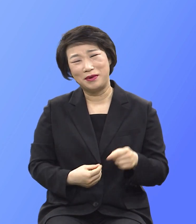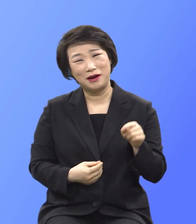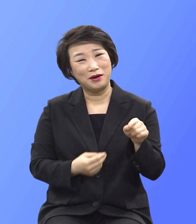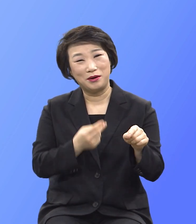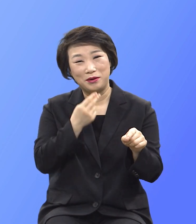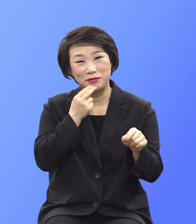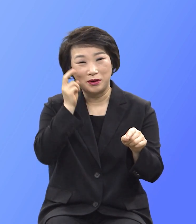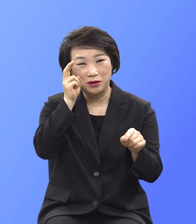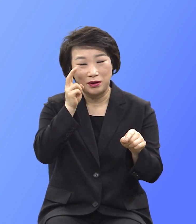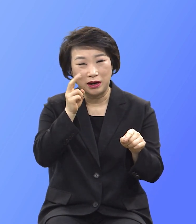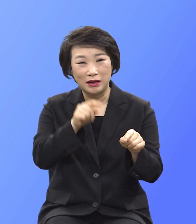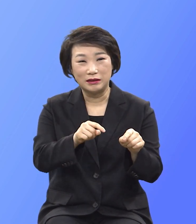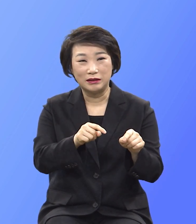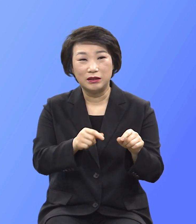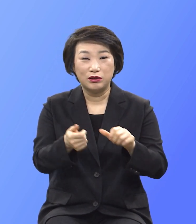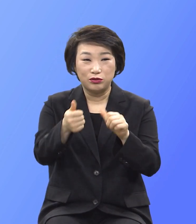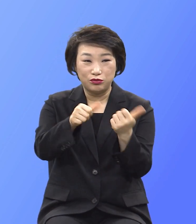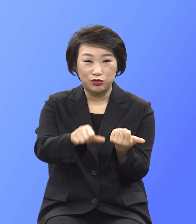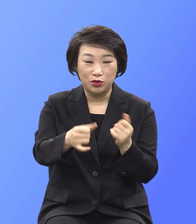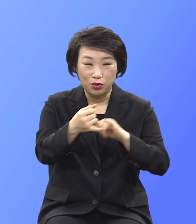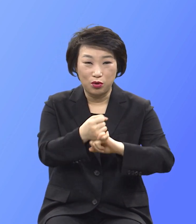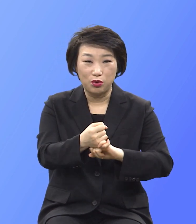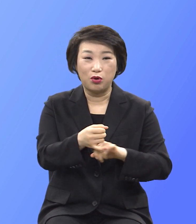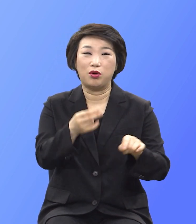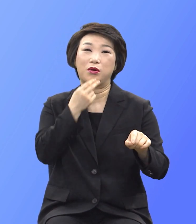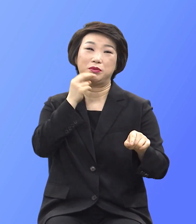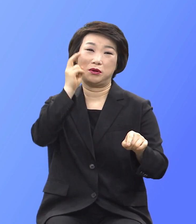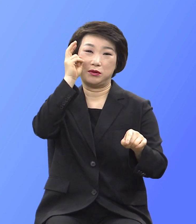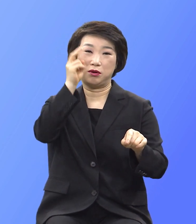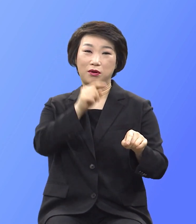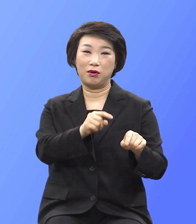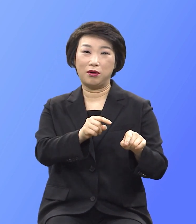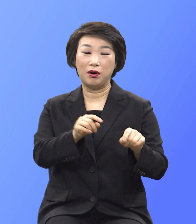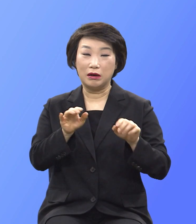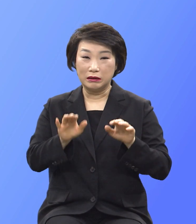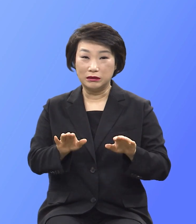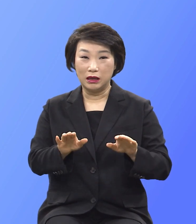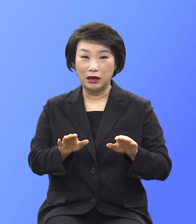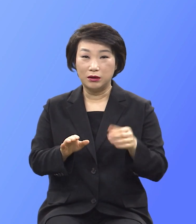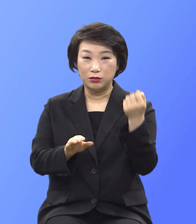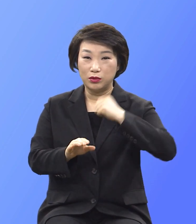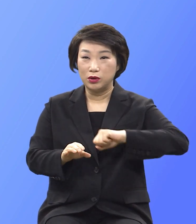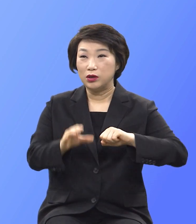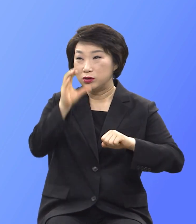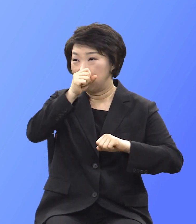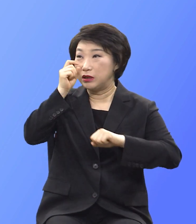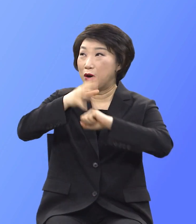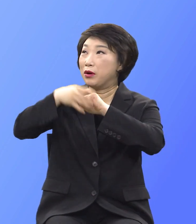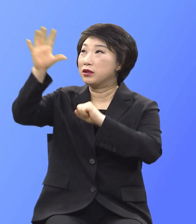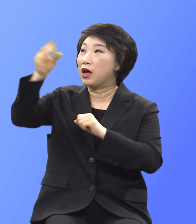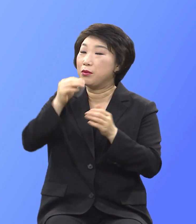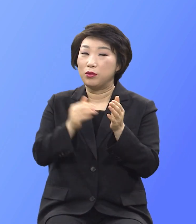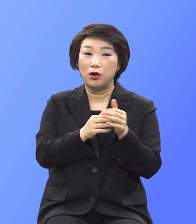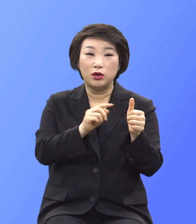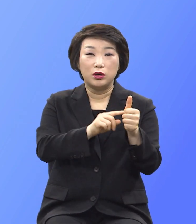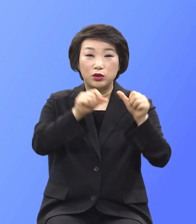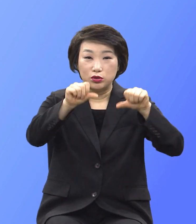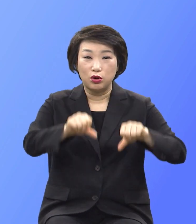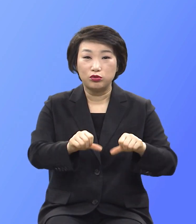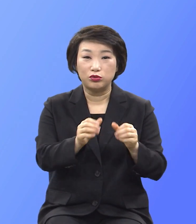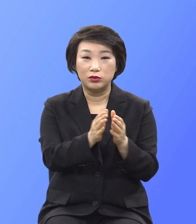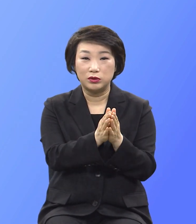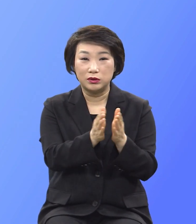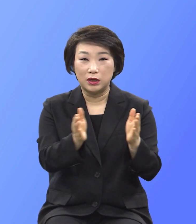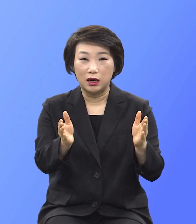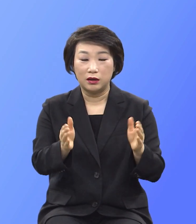절망과 정령 죽음은 없었을 텐데 먹음으로 말미암아 이런 저주가